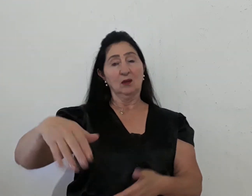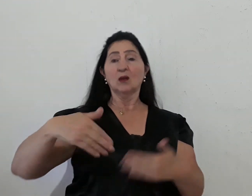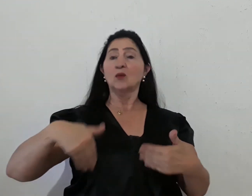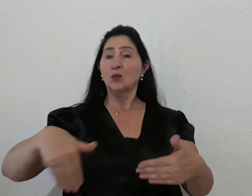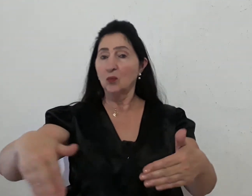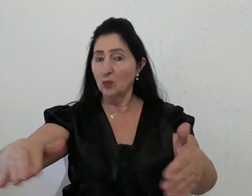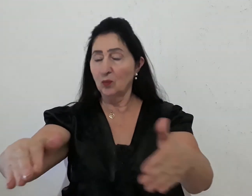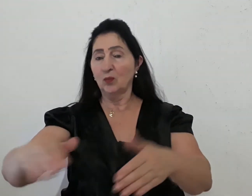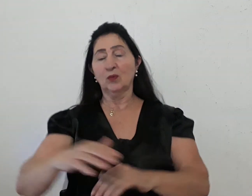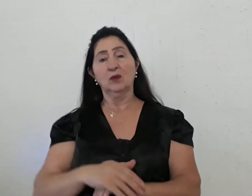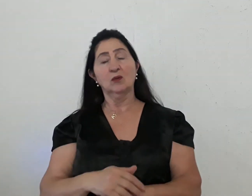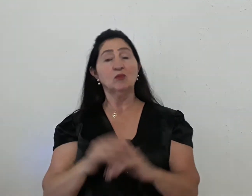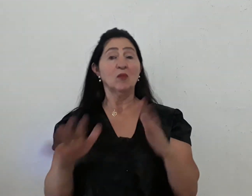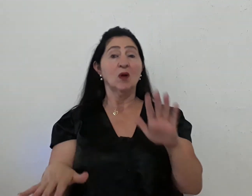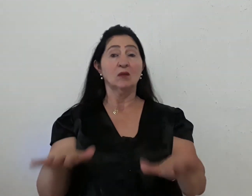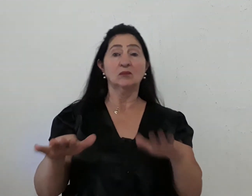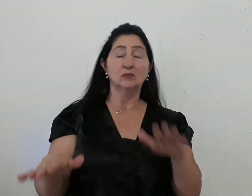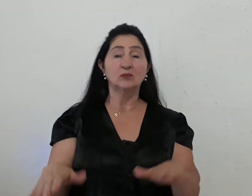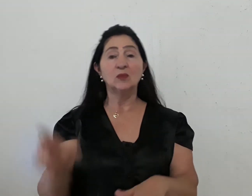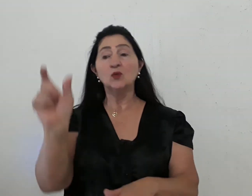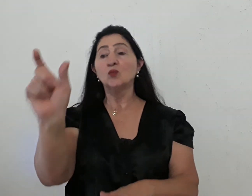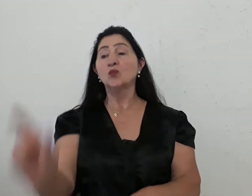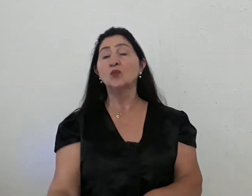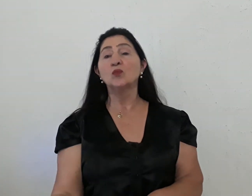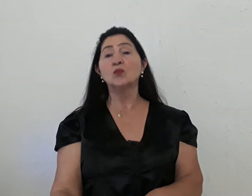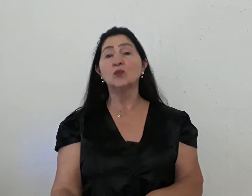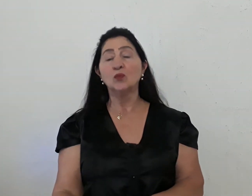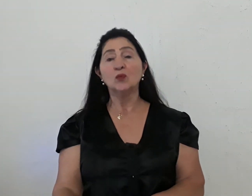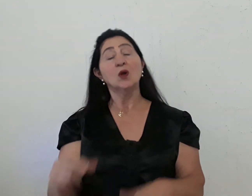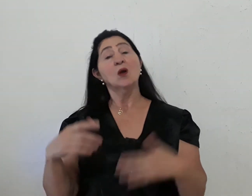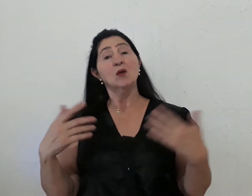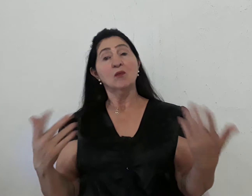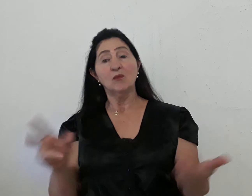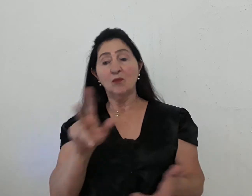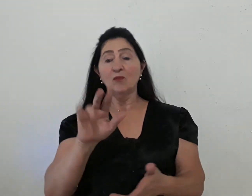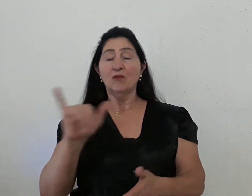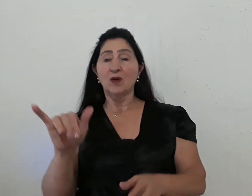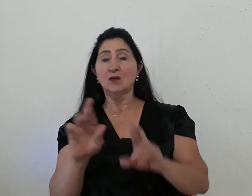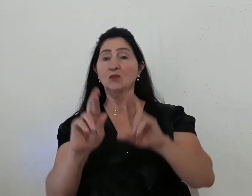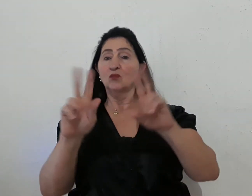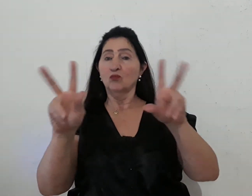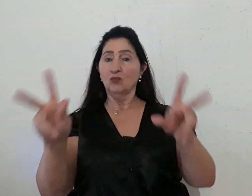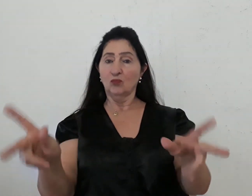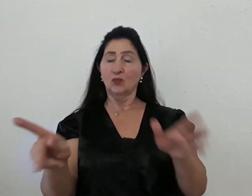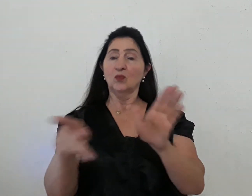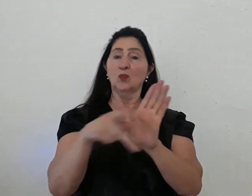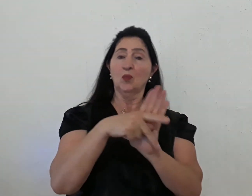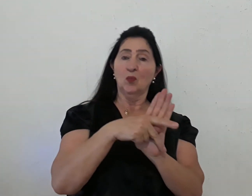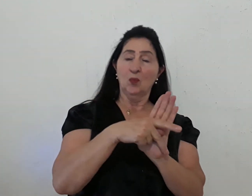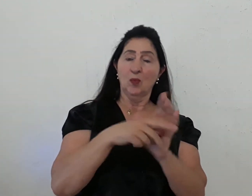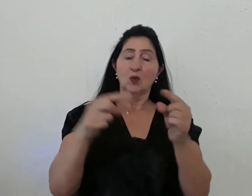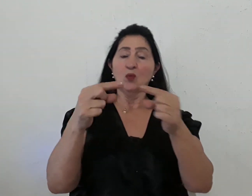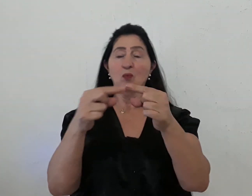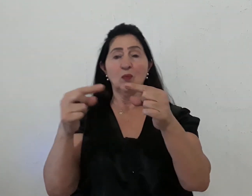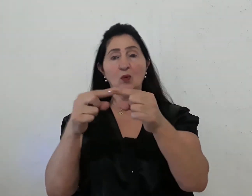que dependendo do sujeito da frase, terá uma configuração para concordar com a pessoa,